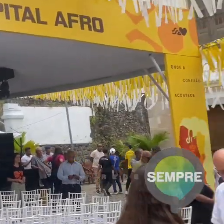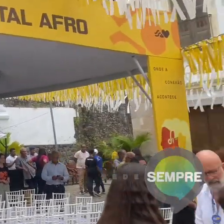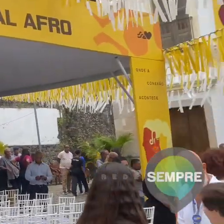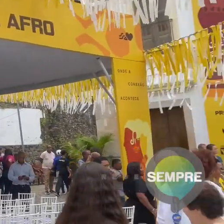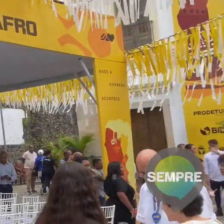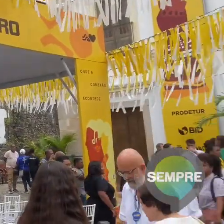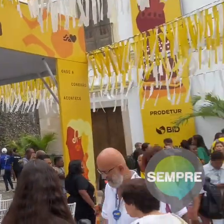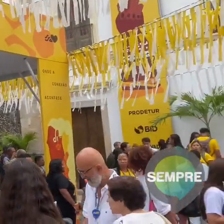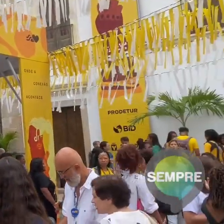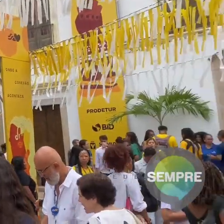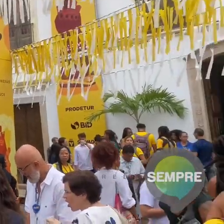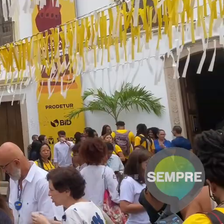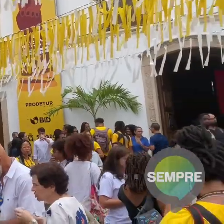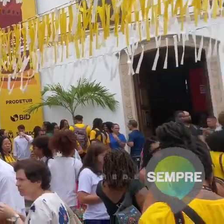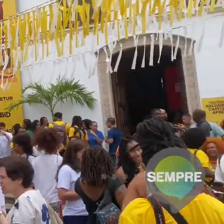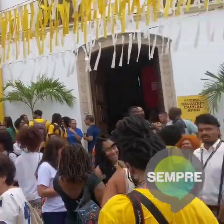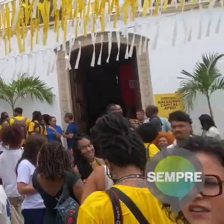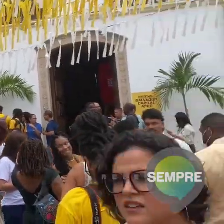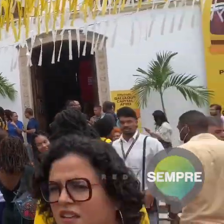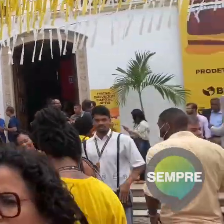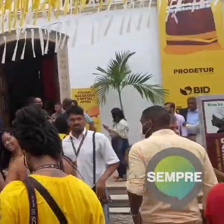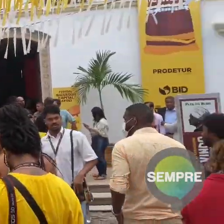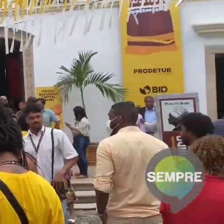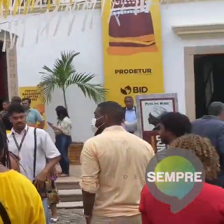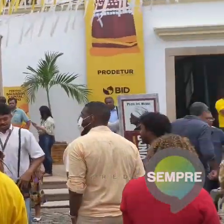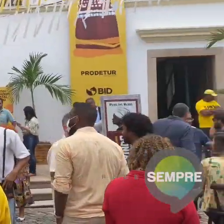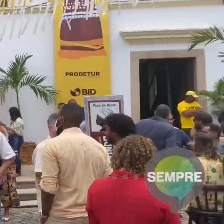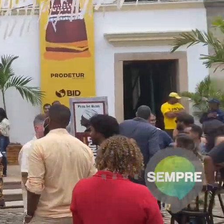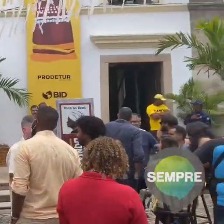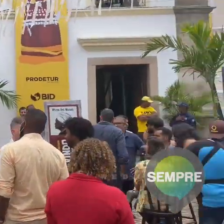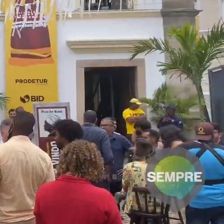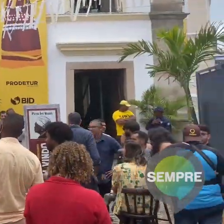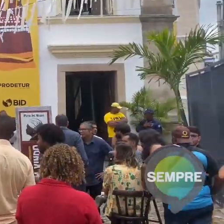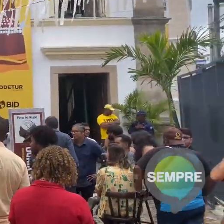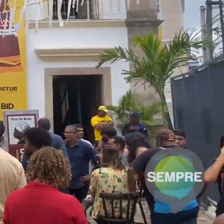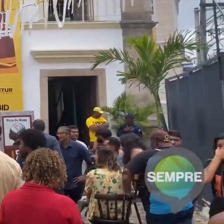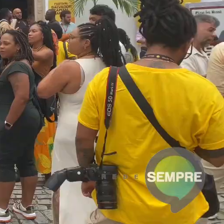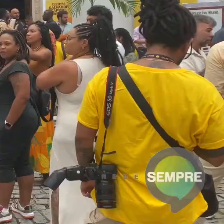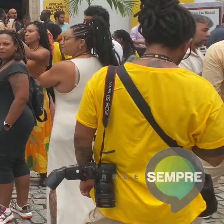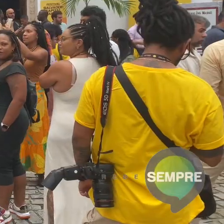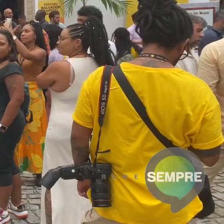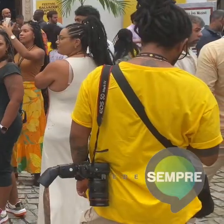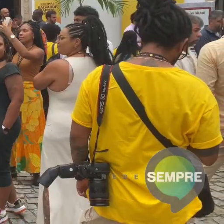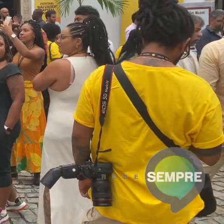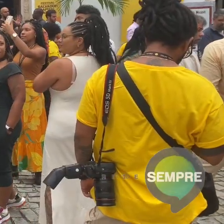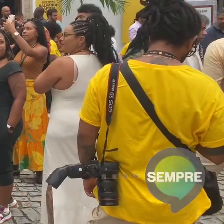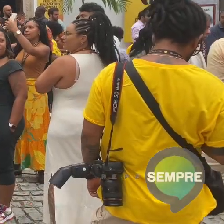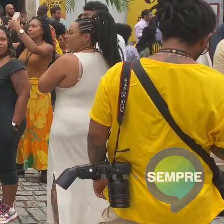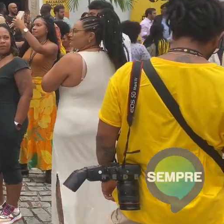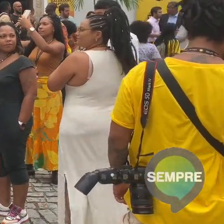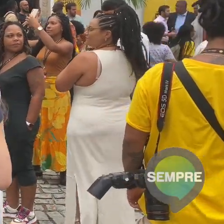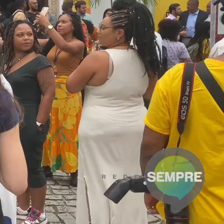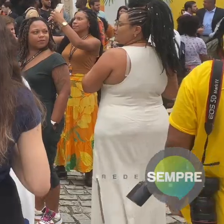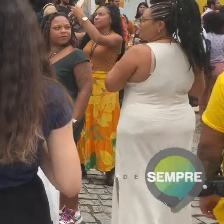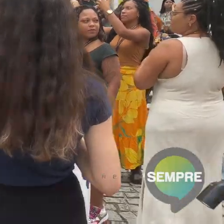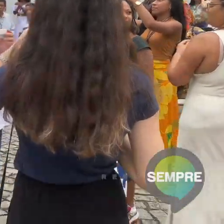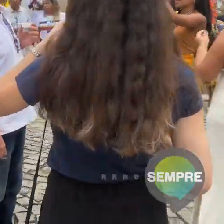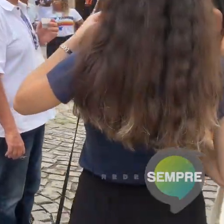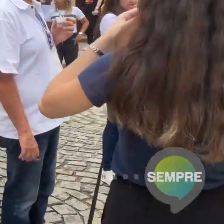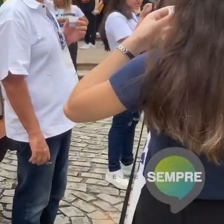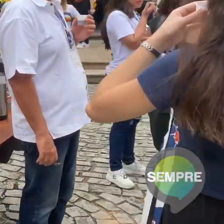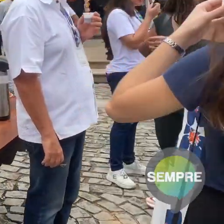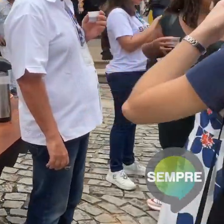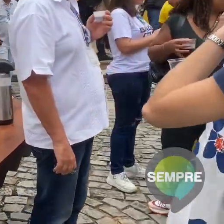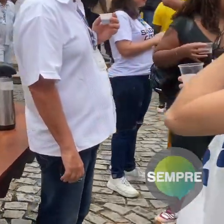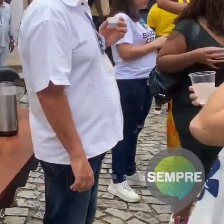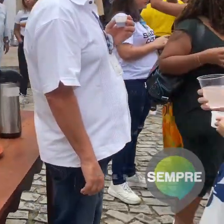forma única de coexistência e ressignificação, resultando em uma cultura ímpar conhecida por sua riqueza e diversidade.